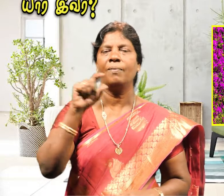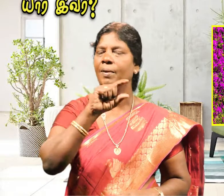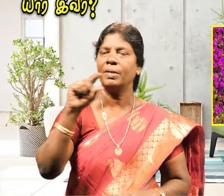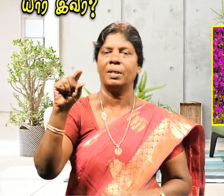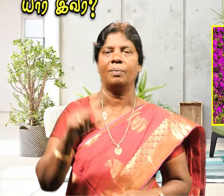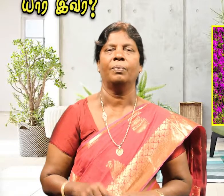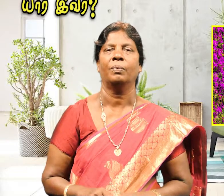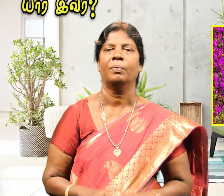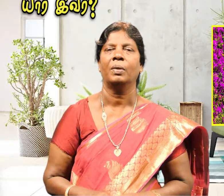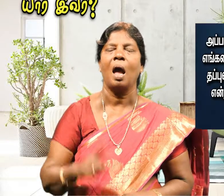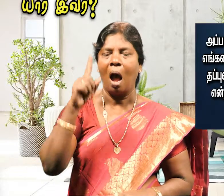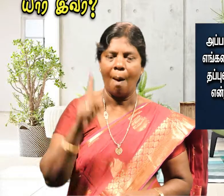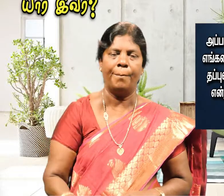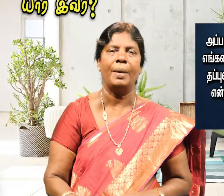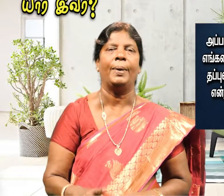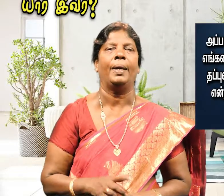10வது வசனத்தில்,